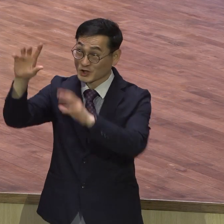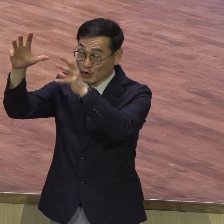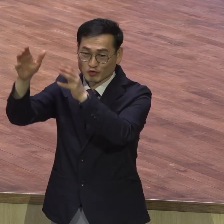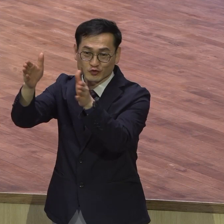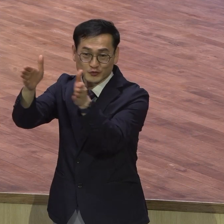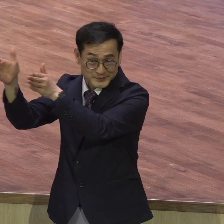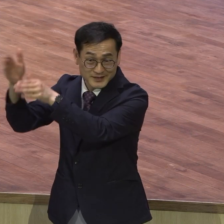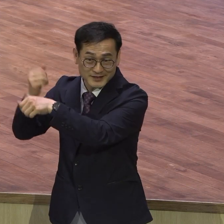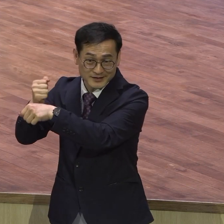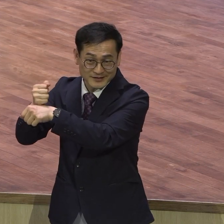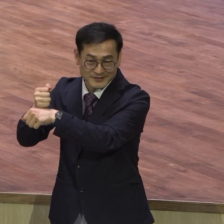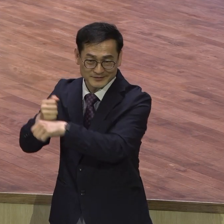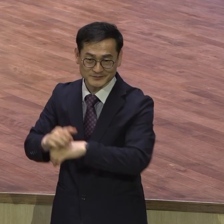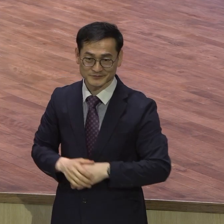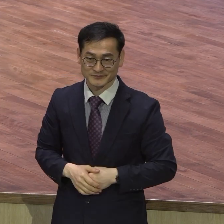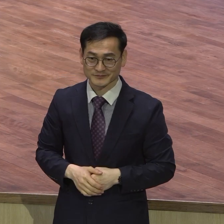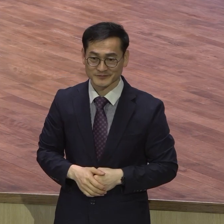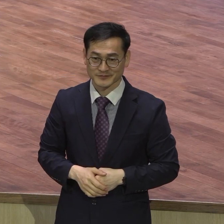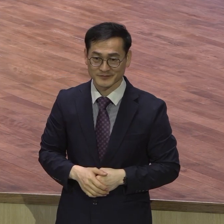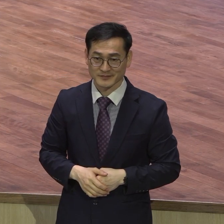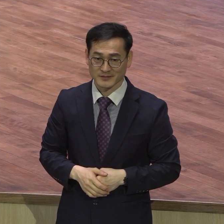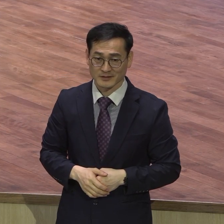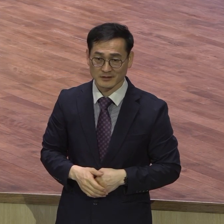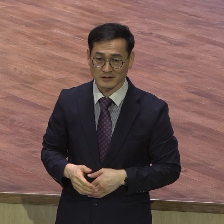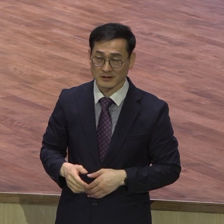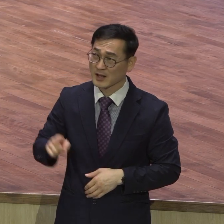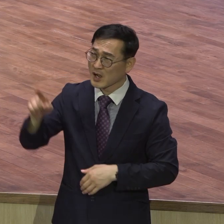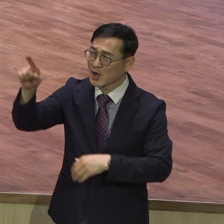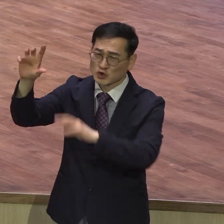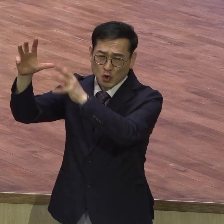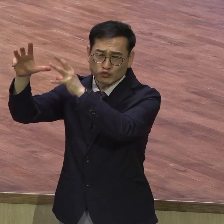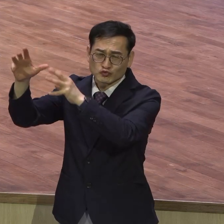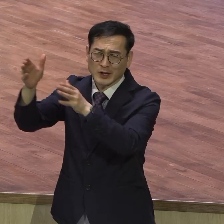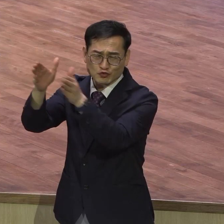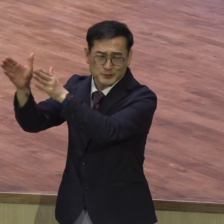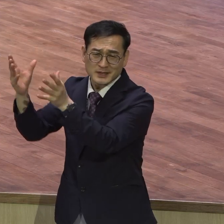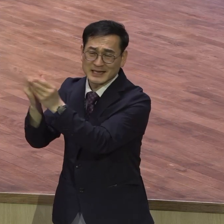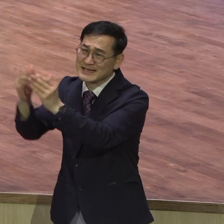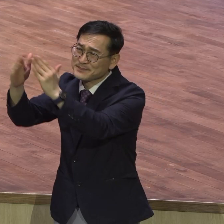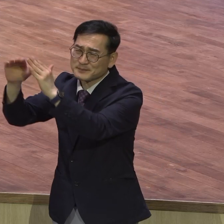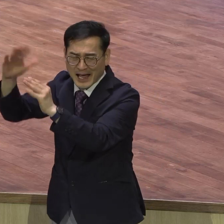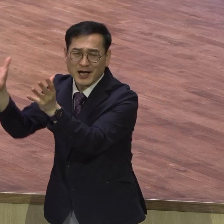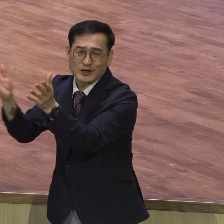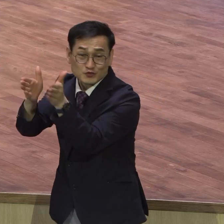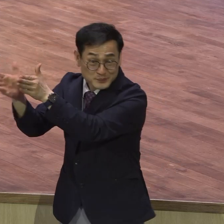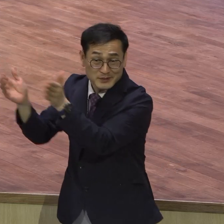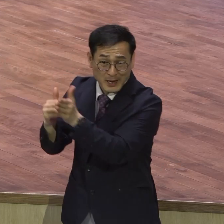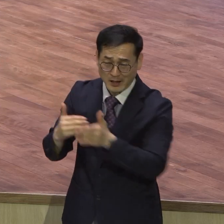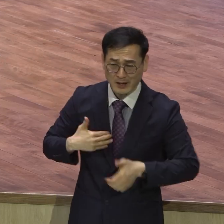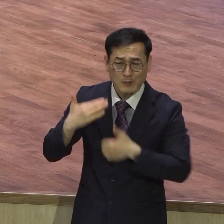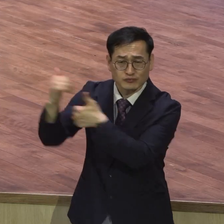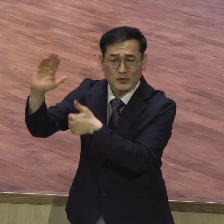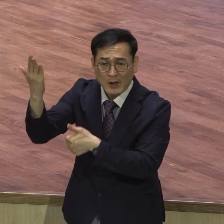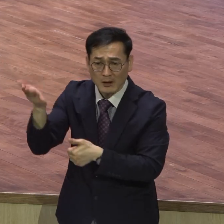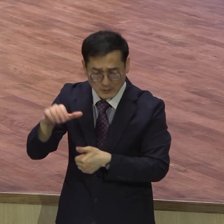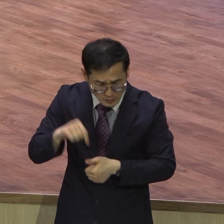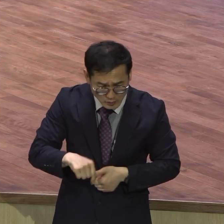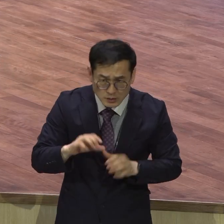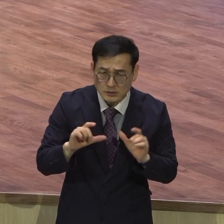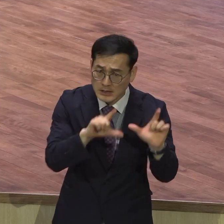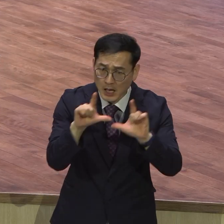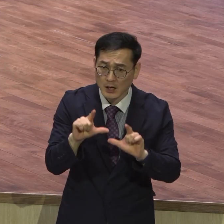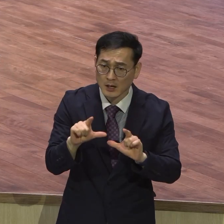이후에 이 땅에 우리를 왜 살게 합니까. 구추를 마련해 놓으셨는데 지금 아직 우리의